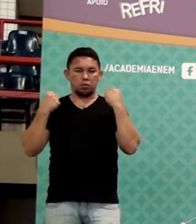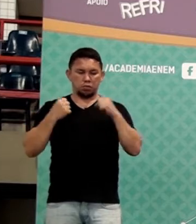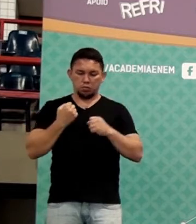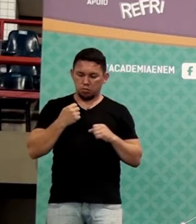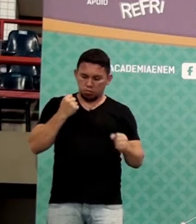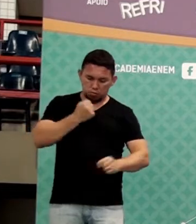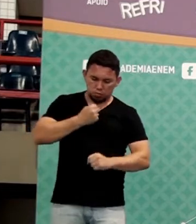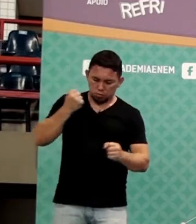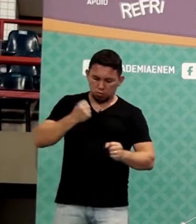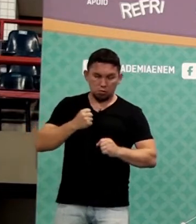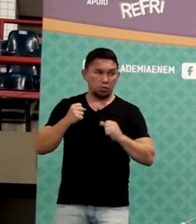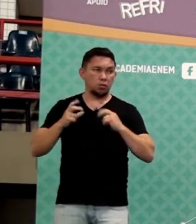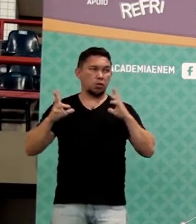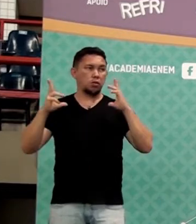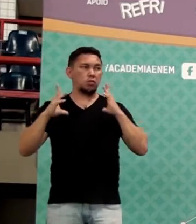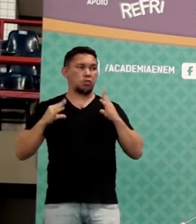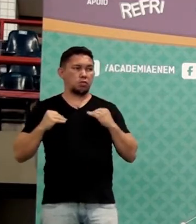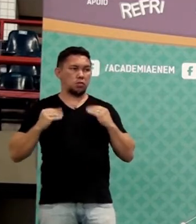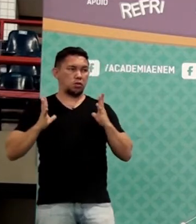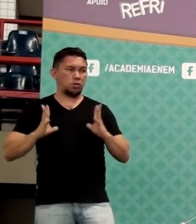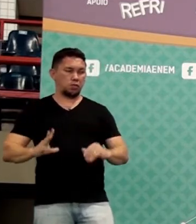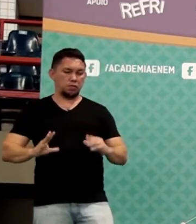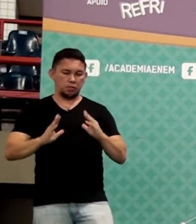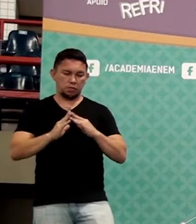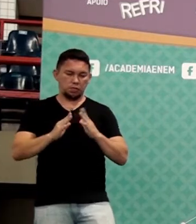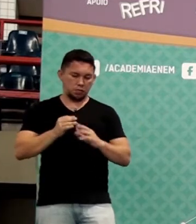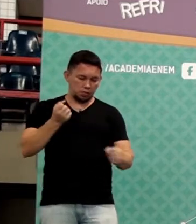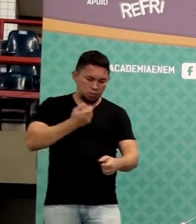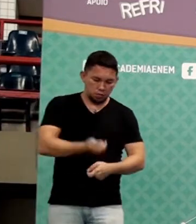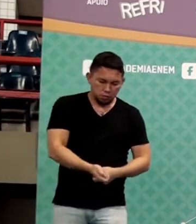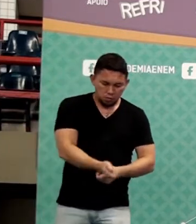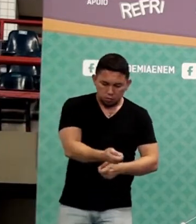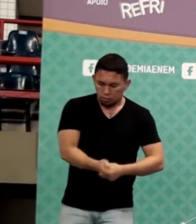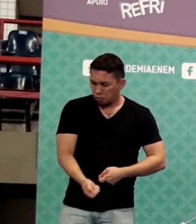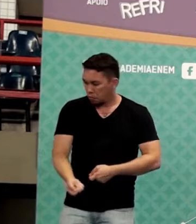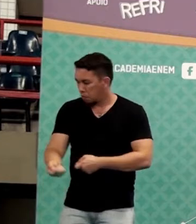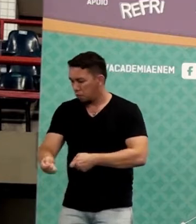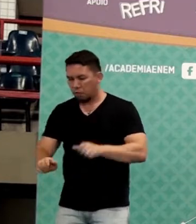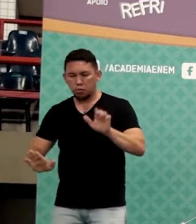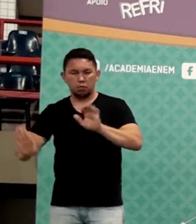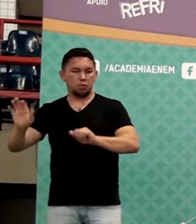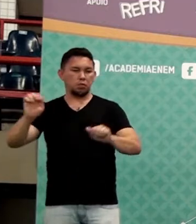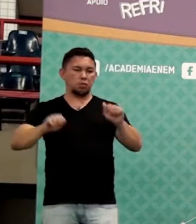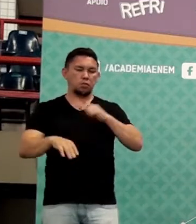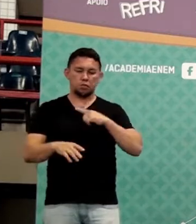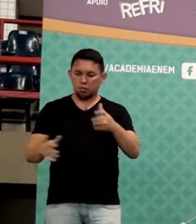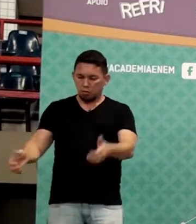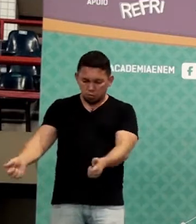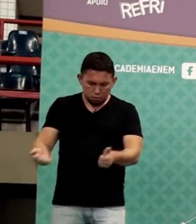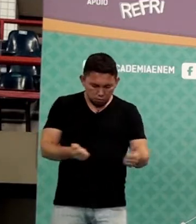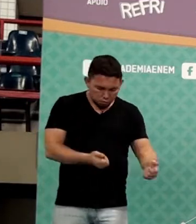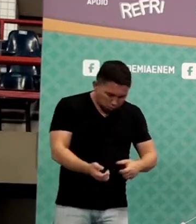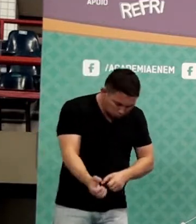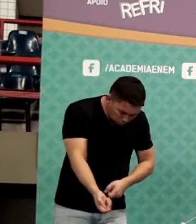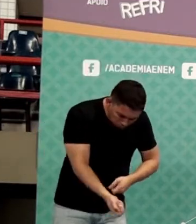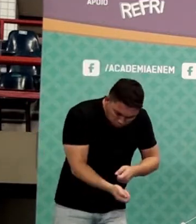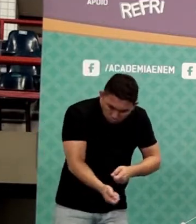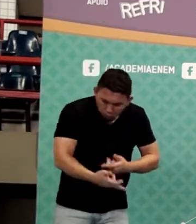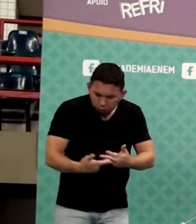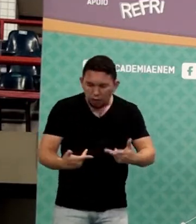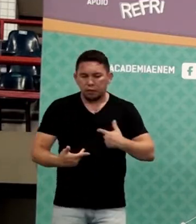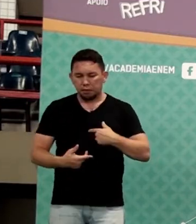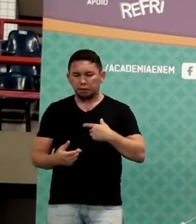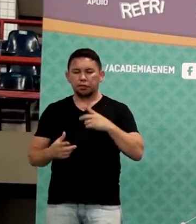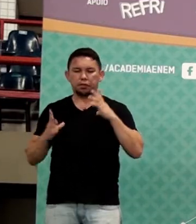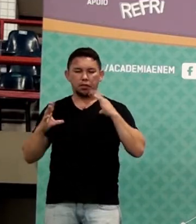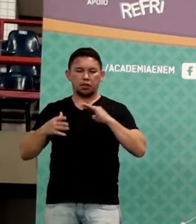sei quantas calorias limpando uma casa. Passando a vassoura, passando o pano, tirando um móvel para varrer de baixo.